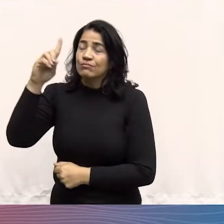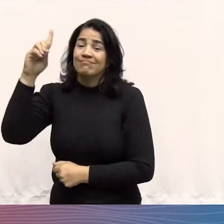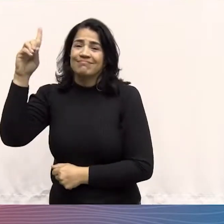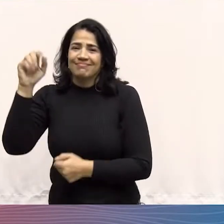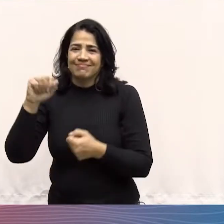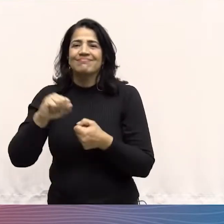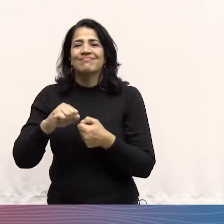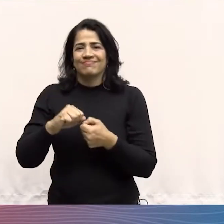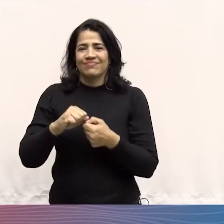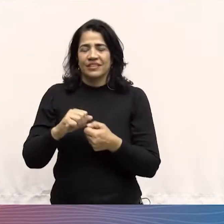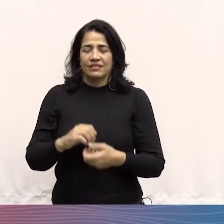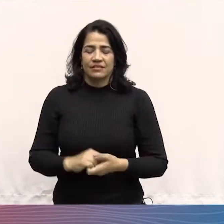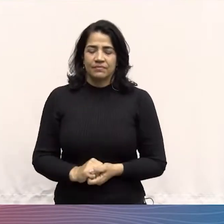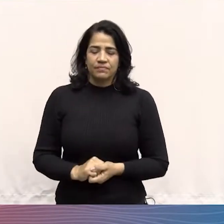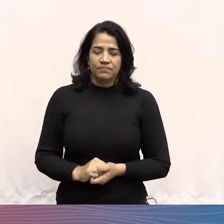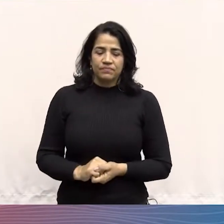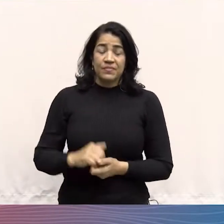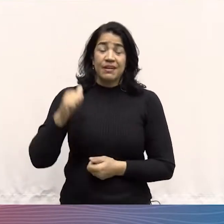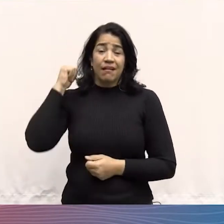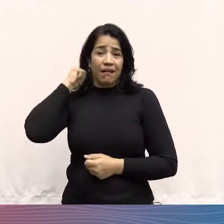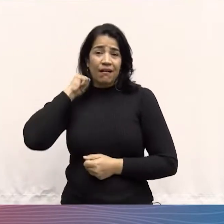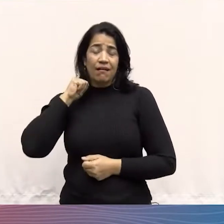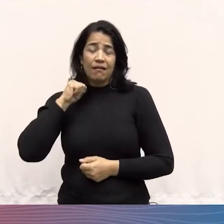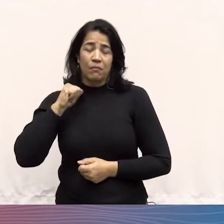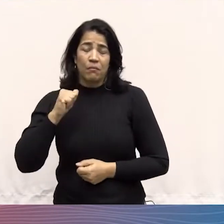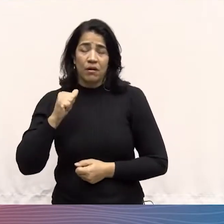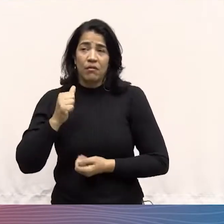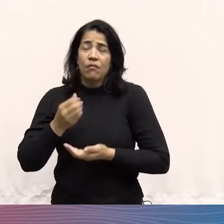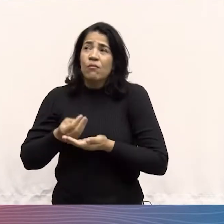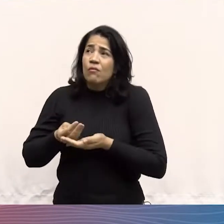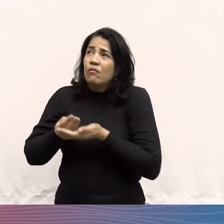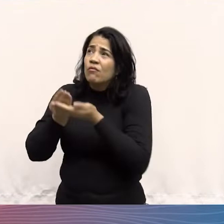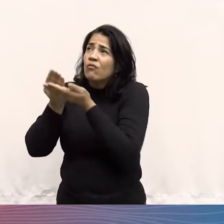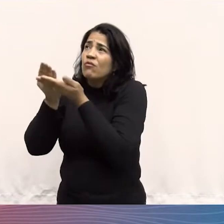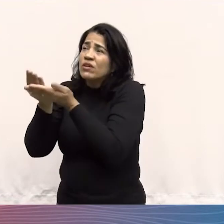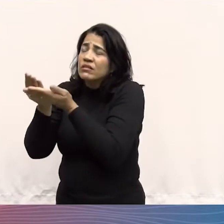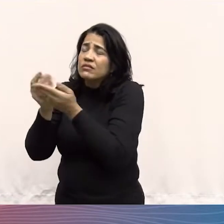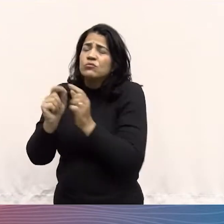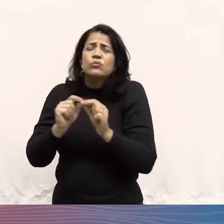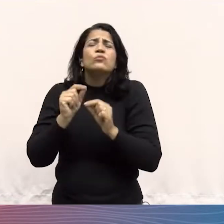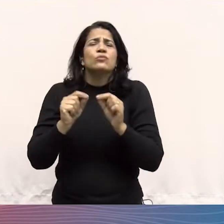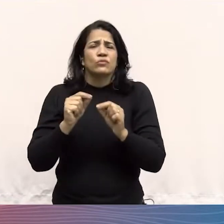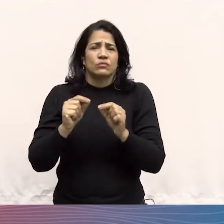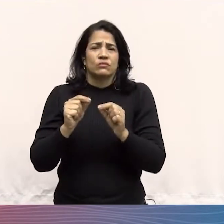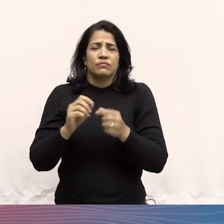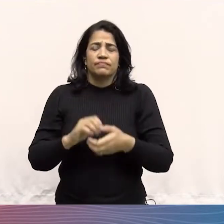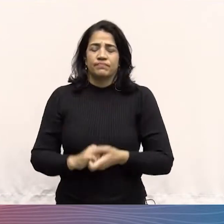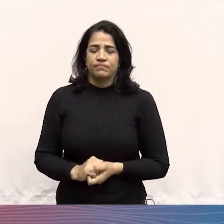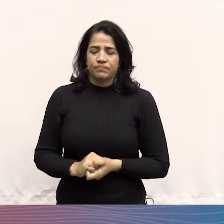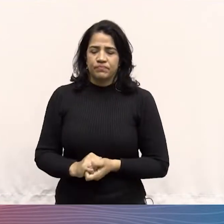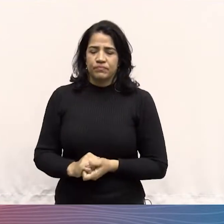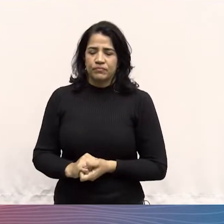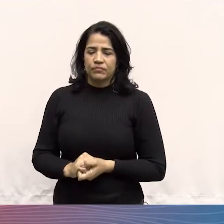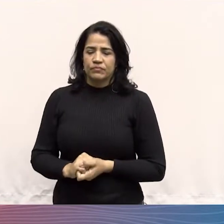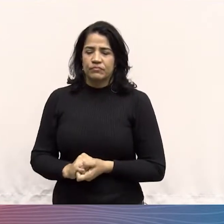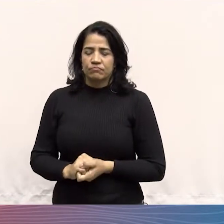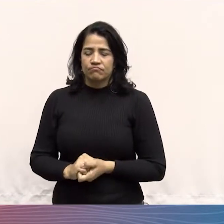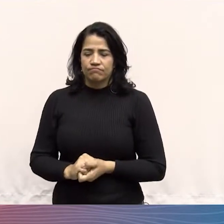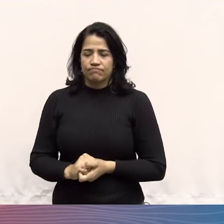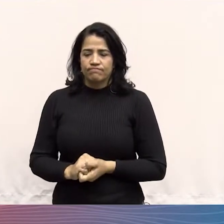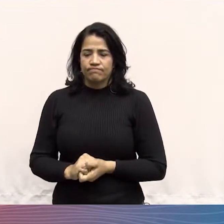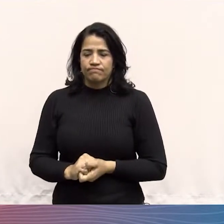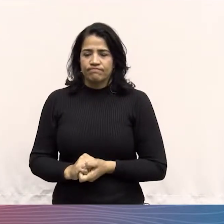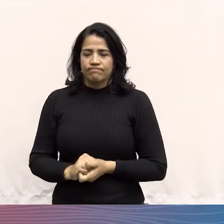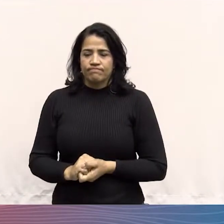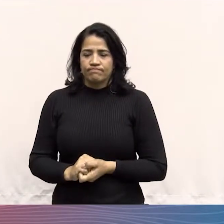Abel, ele ofereceu o quê? A gordura da sua